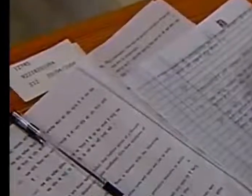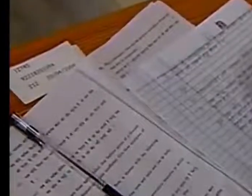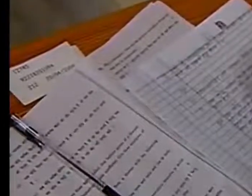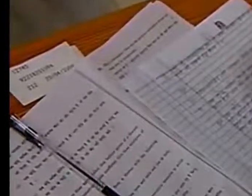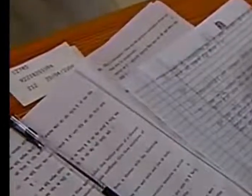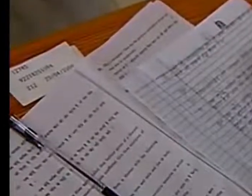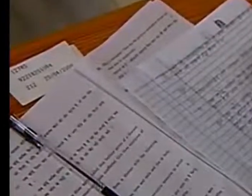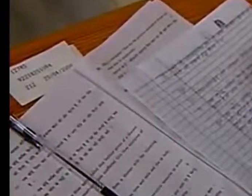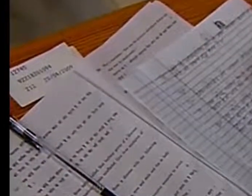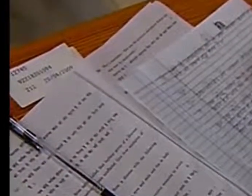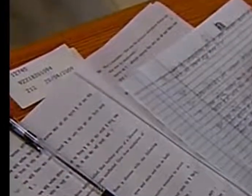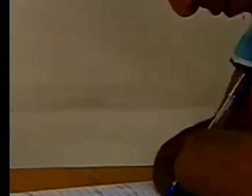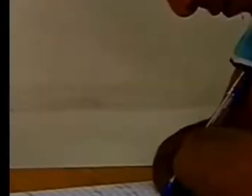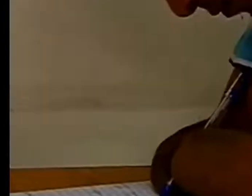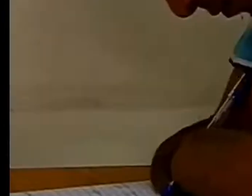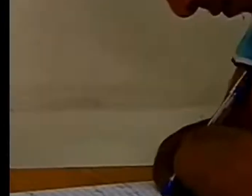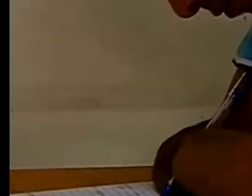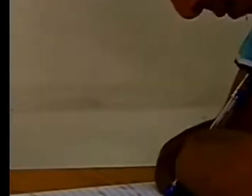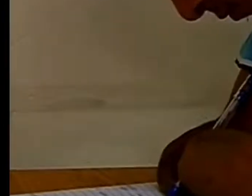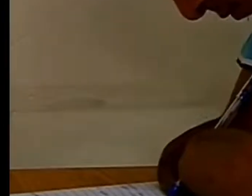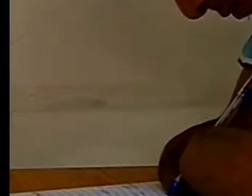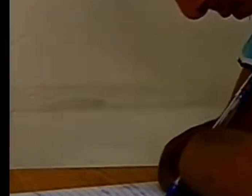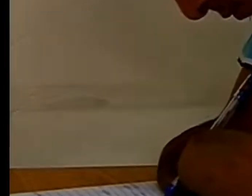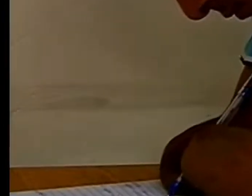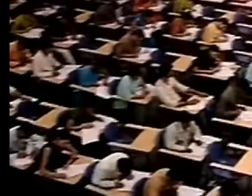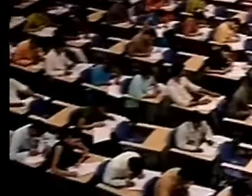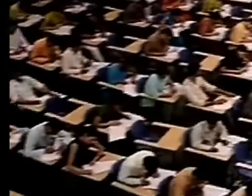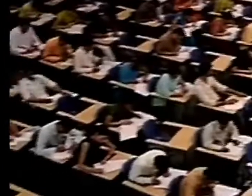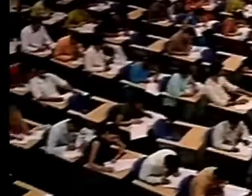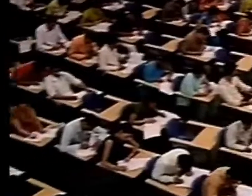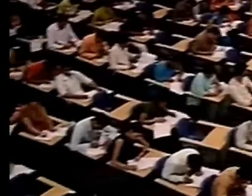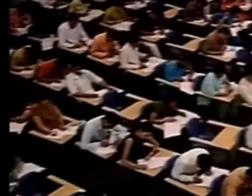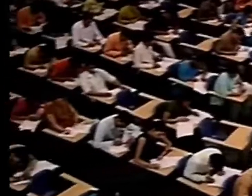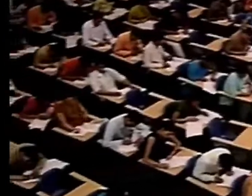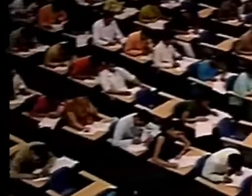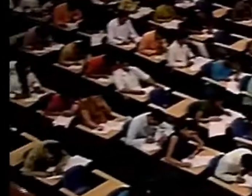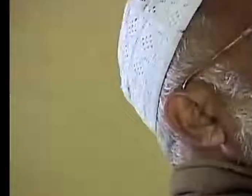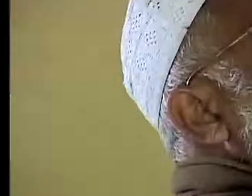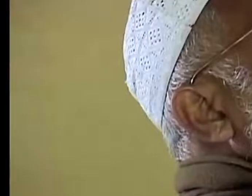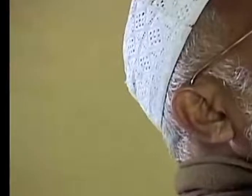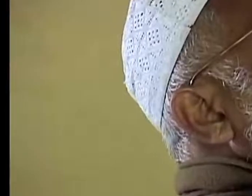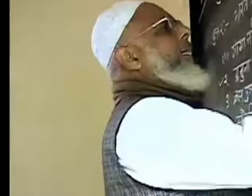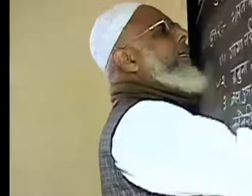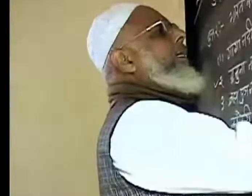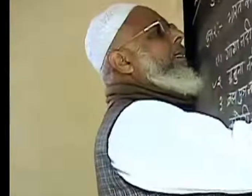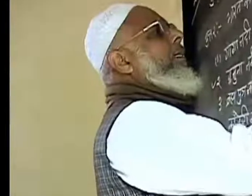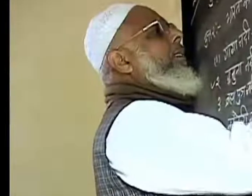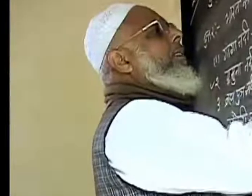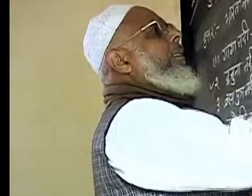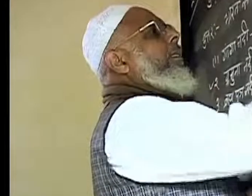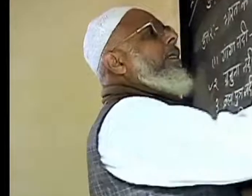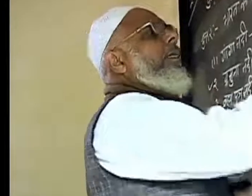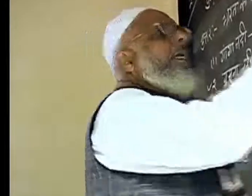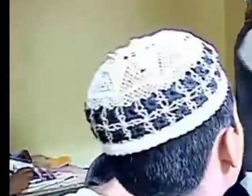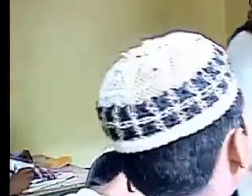फिर। शिक्षा परीक्षा का अवसर एक बार ही क्यों